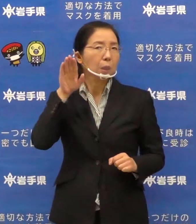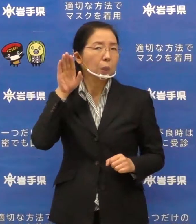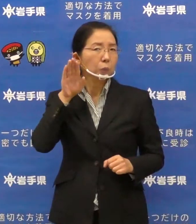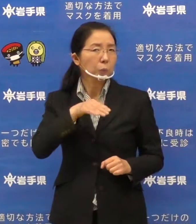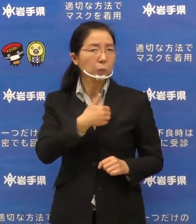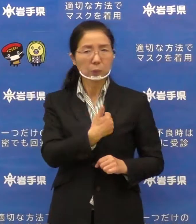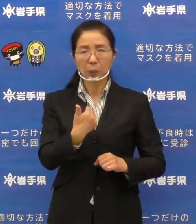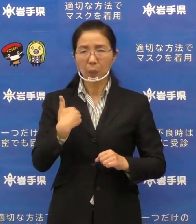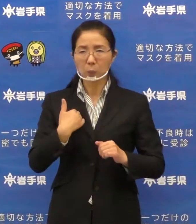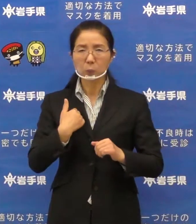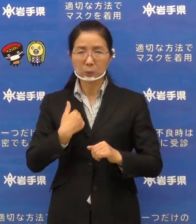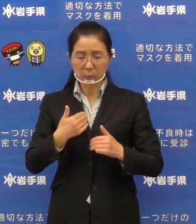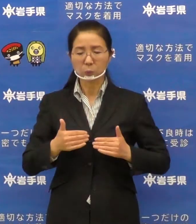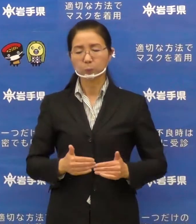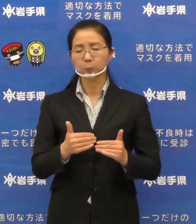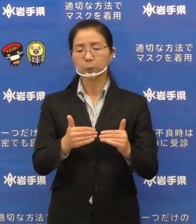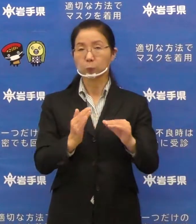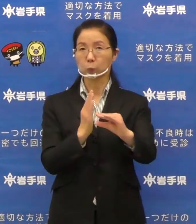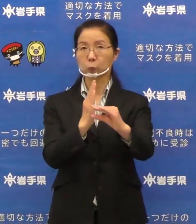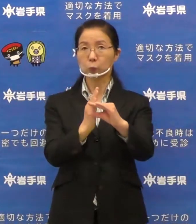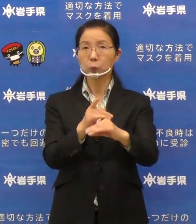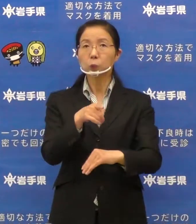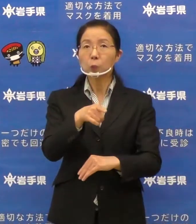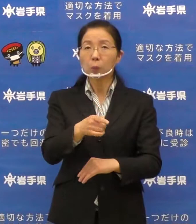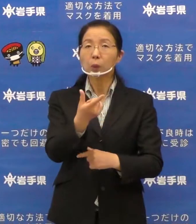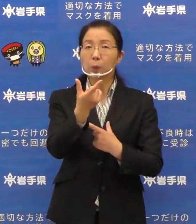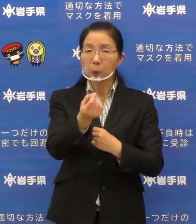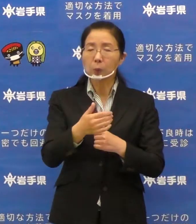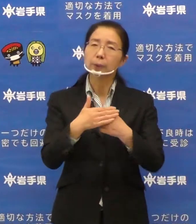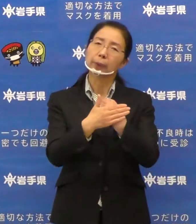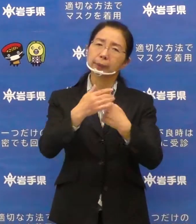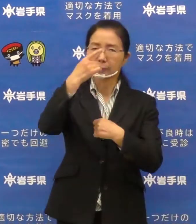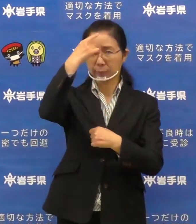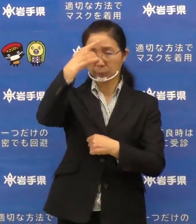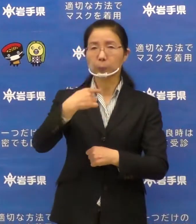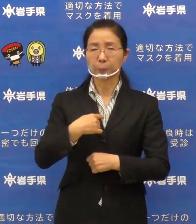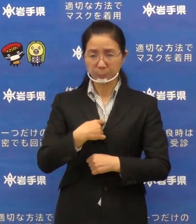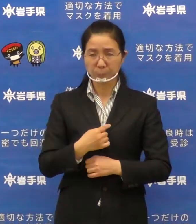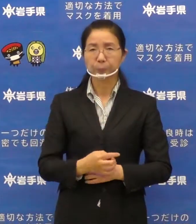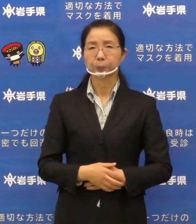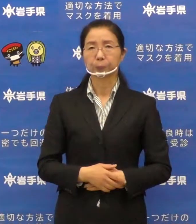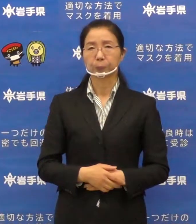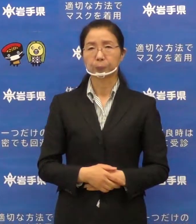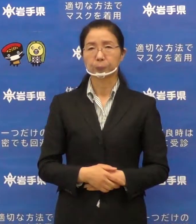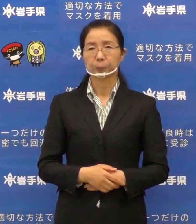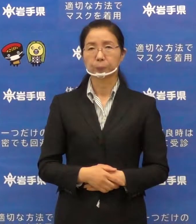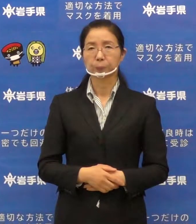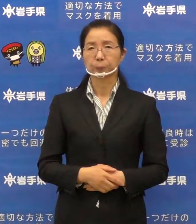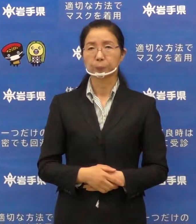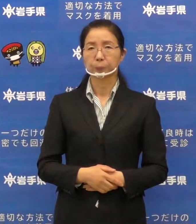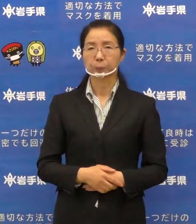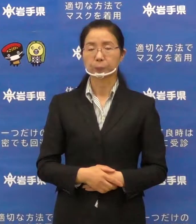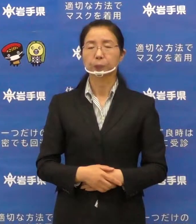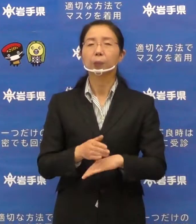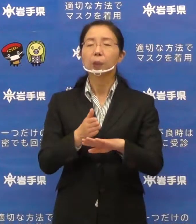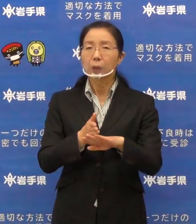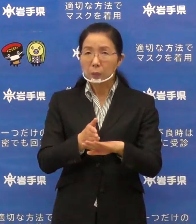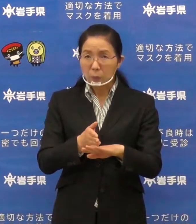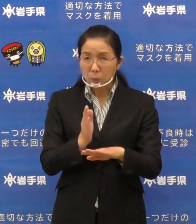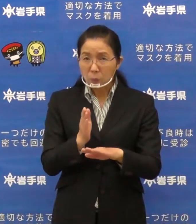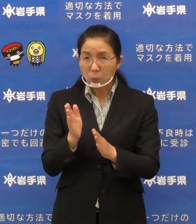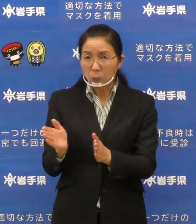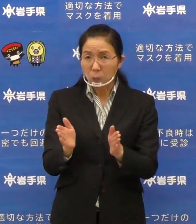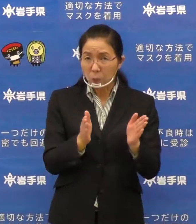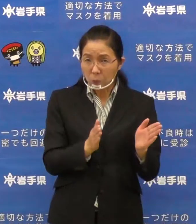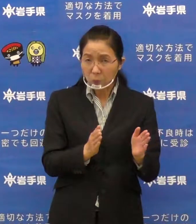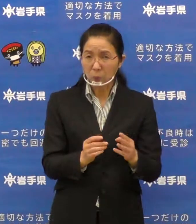も発展していますので、そういったところもやはり大事にしていきたいと思います。 はい、ありがとうございます。続